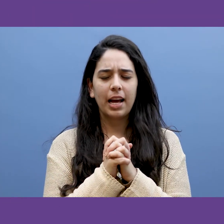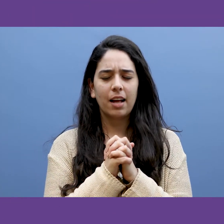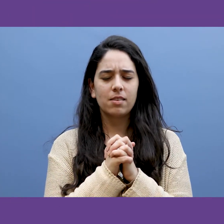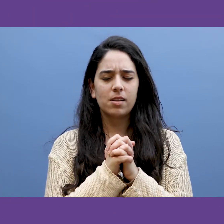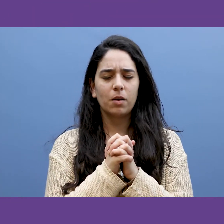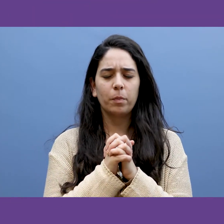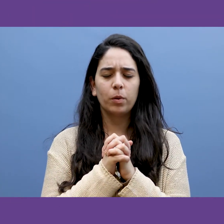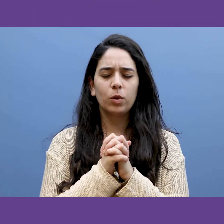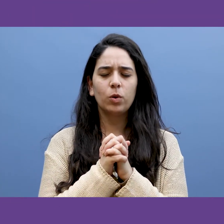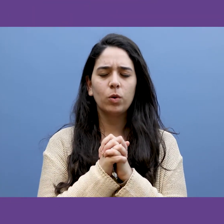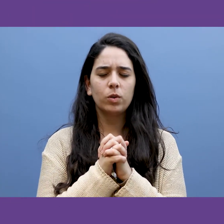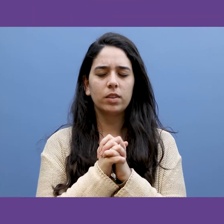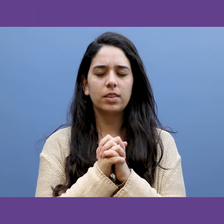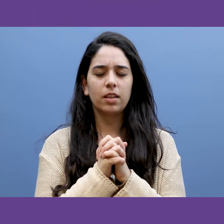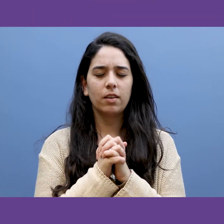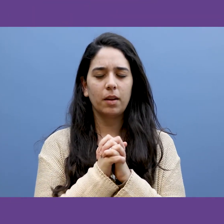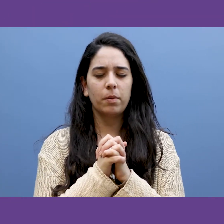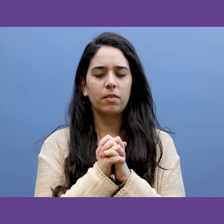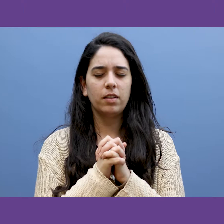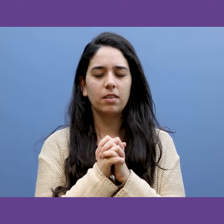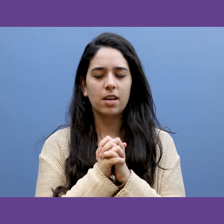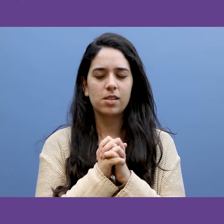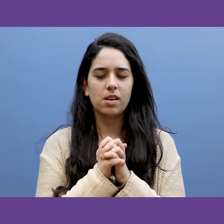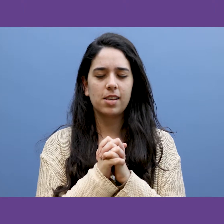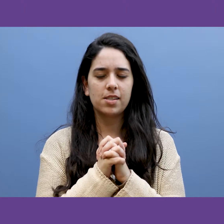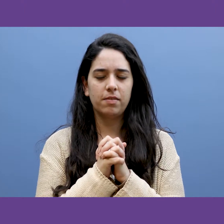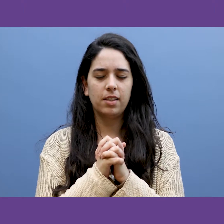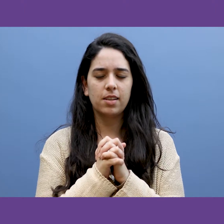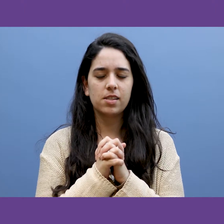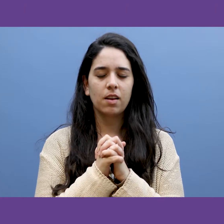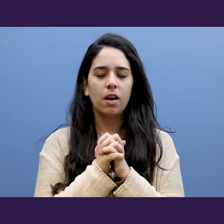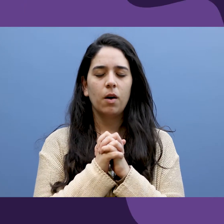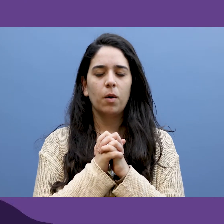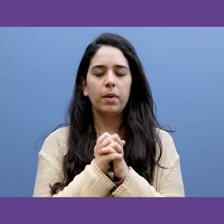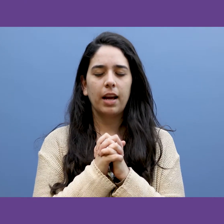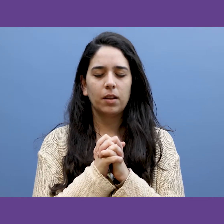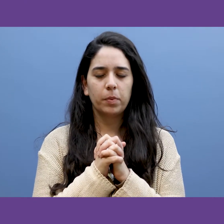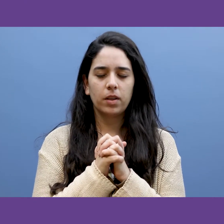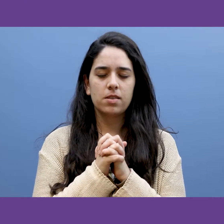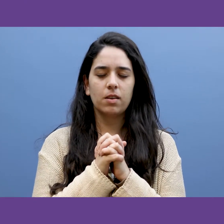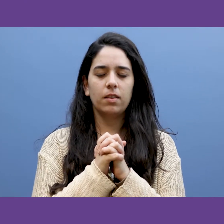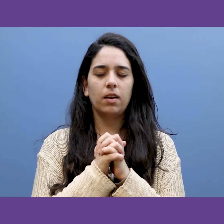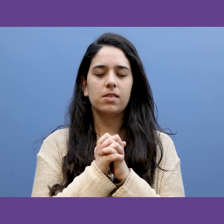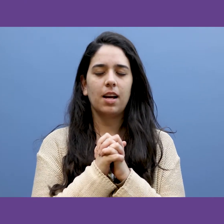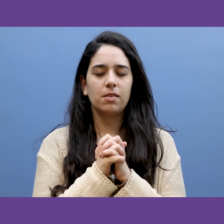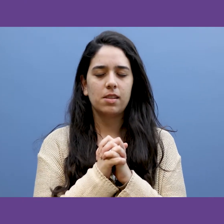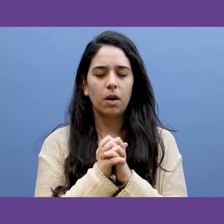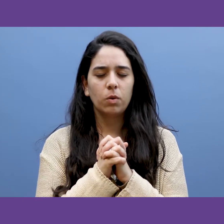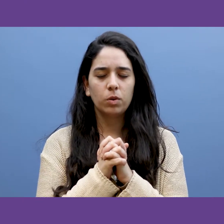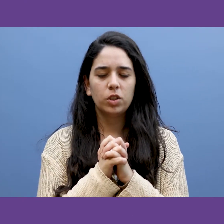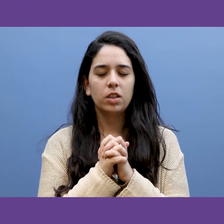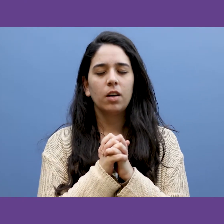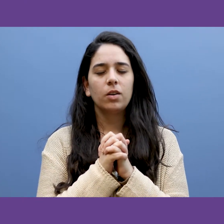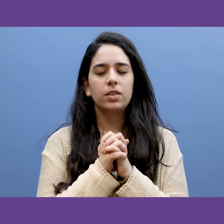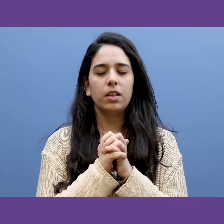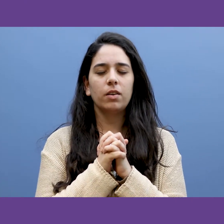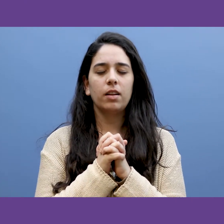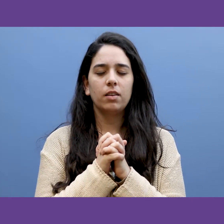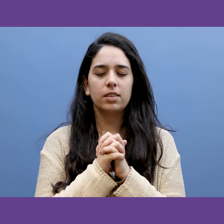obrigado, Senhor, por tudo que o Senhor tem provido nas nossas vidas. Obrigado porque o Senhor tem nos dado saúde, o Senhor tem nos